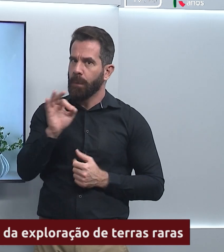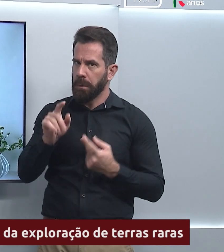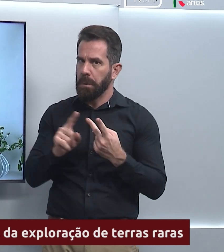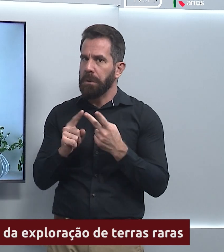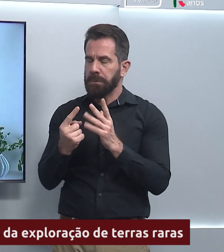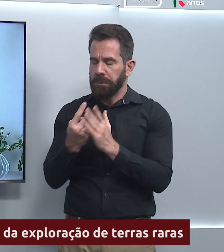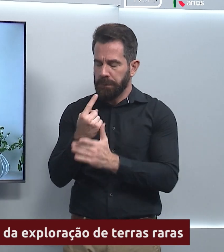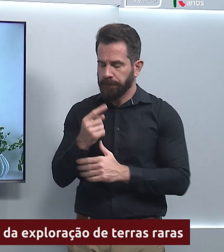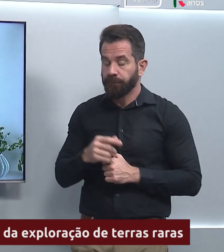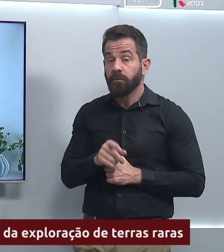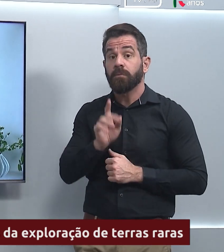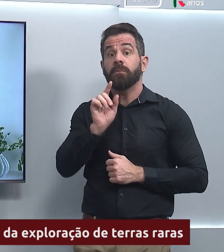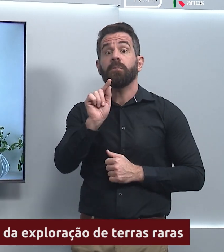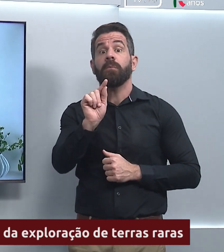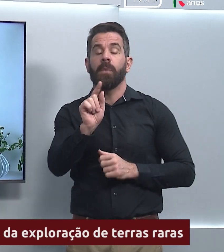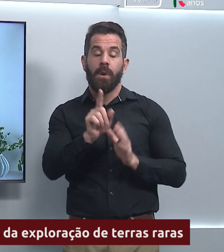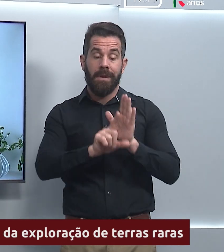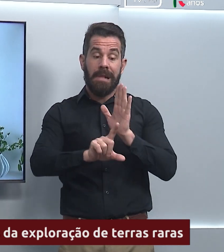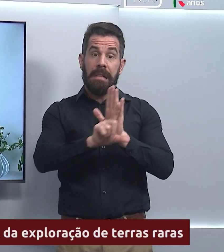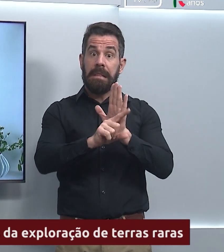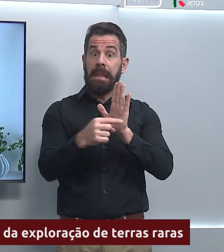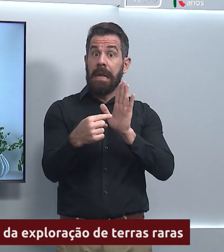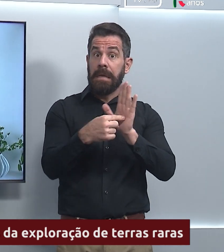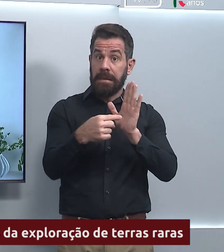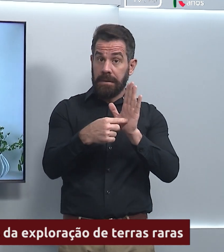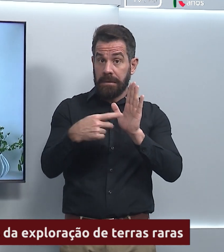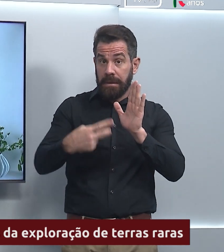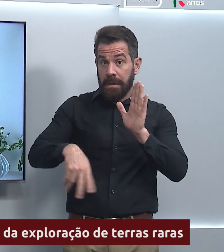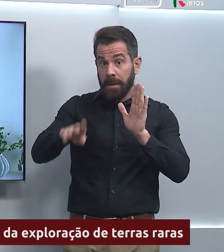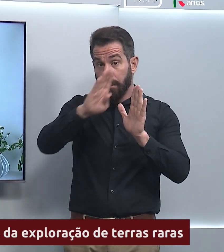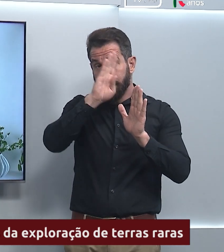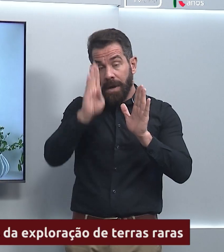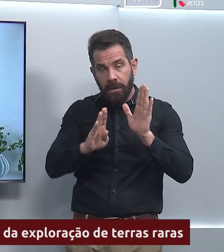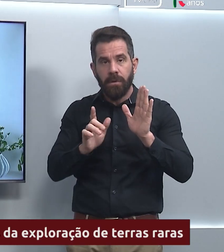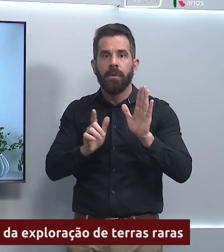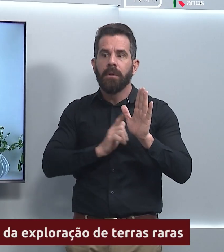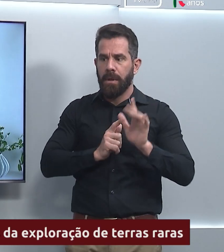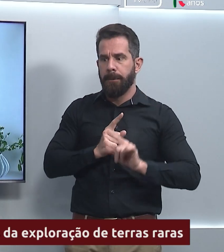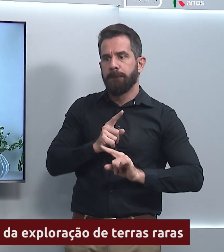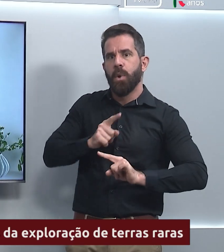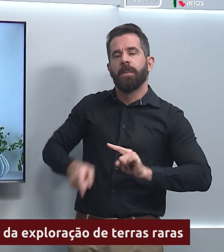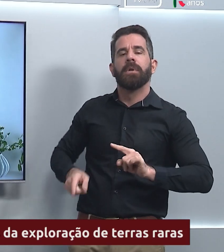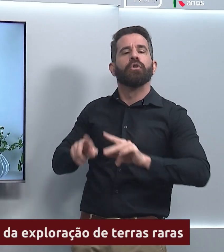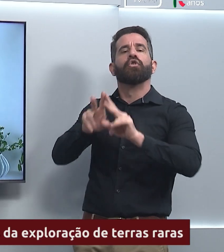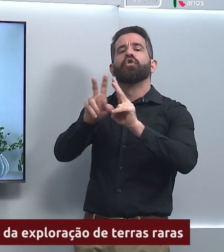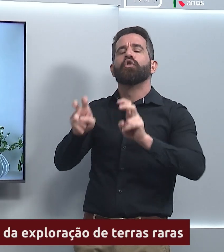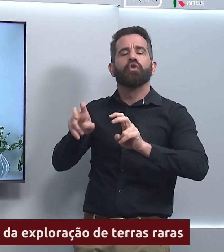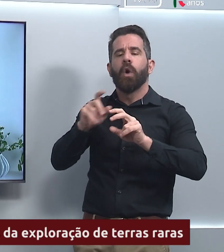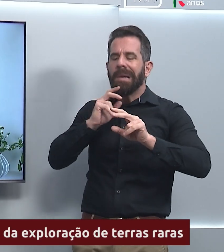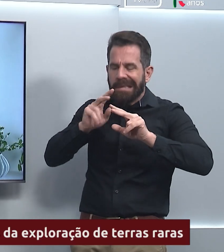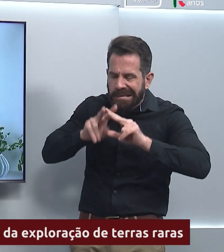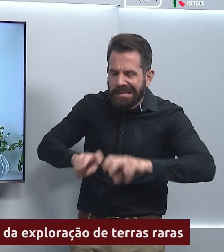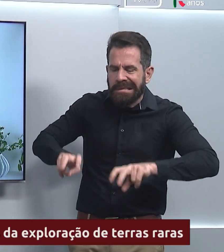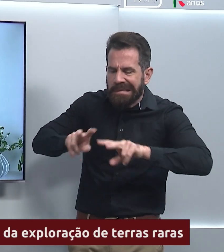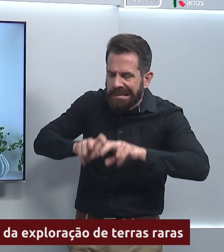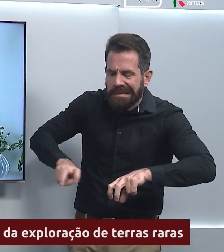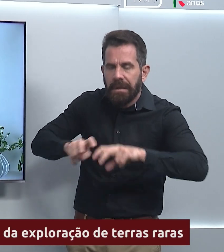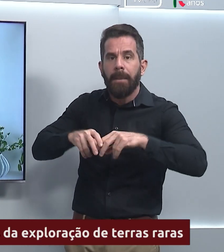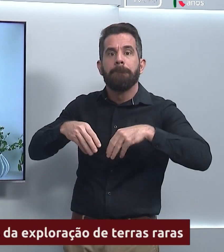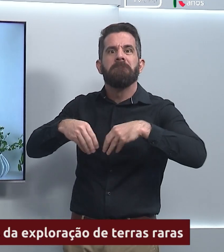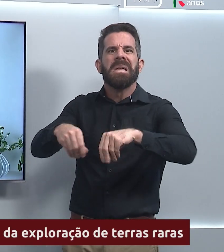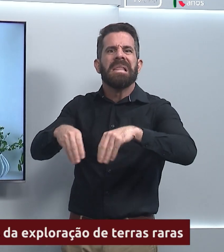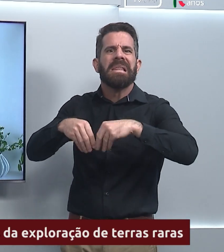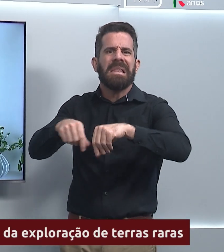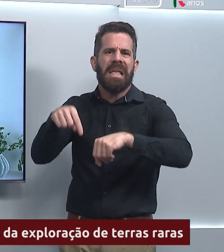A legislação brasileira ela é proibitiva no que tange a mineração. Tá? Então, nós não vivemos num país que